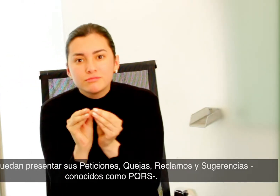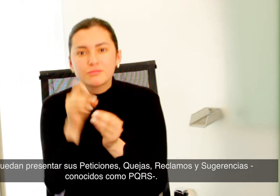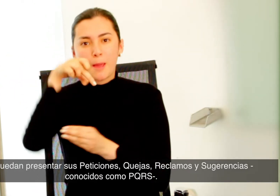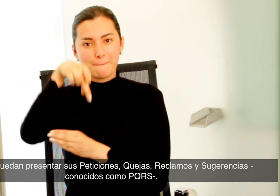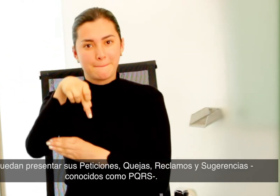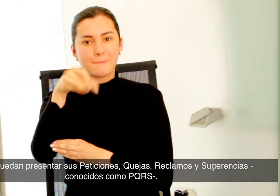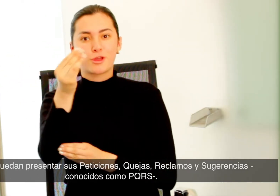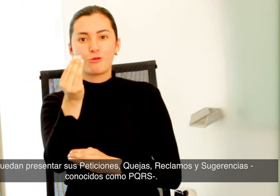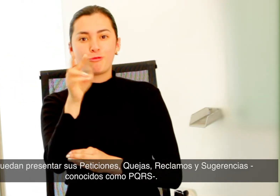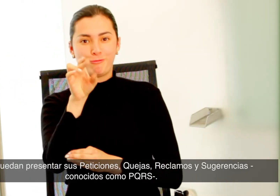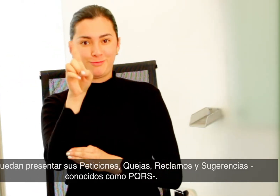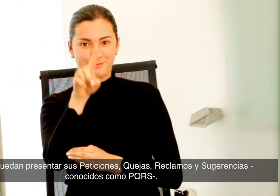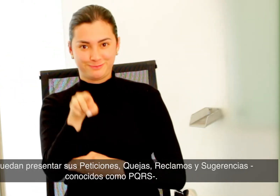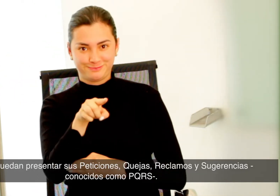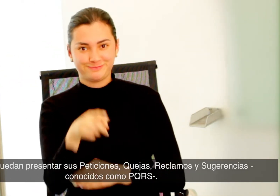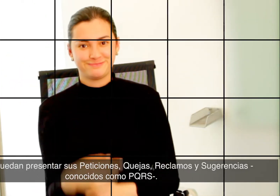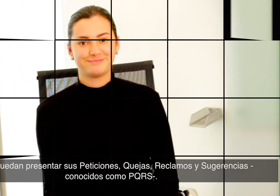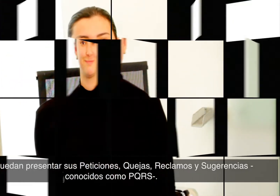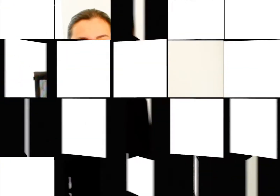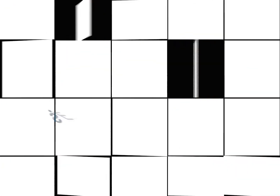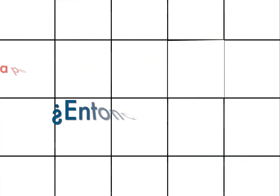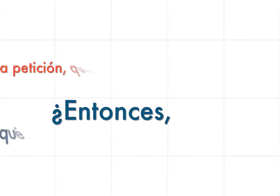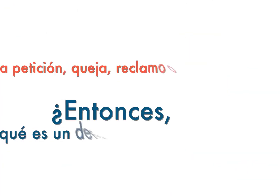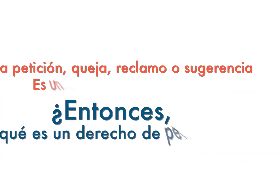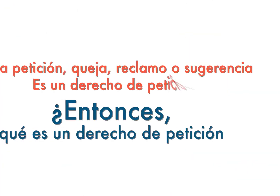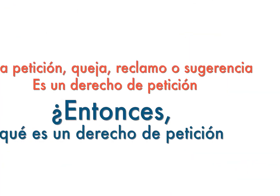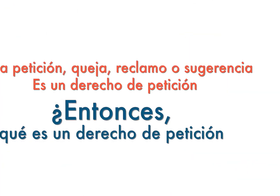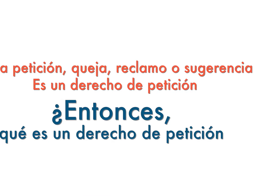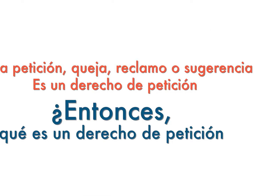sugerencias conocidos como PQRS.